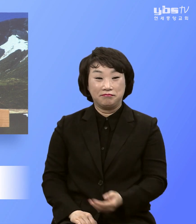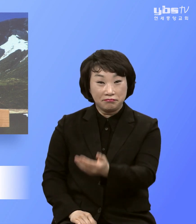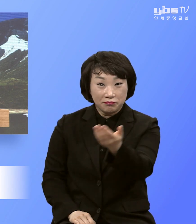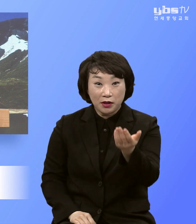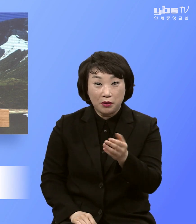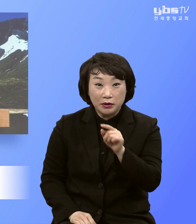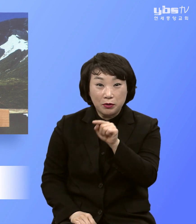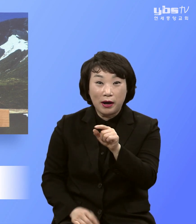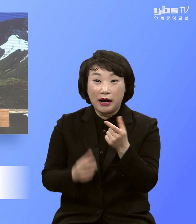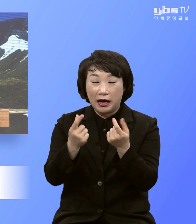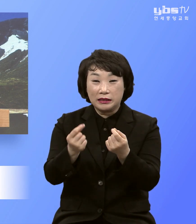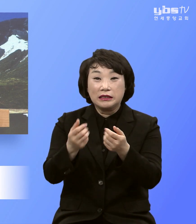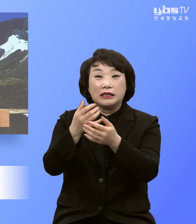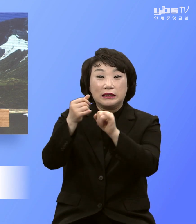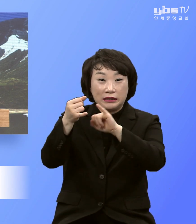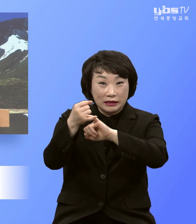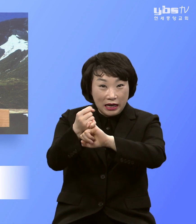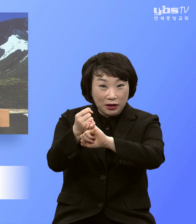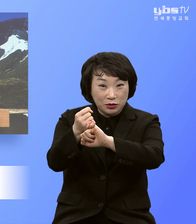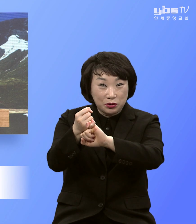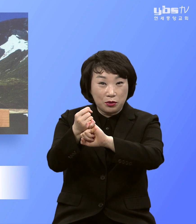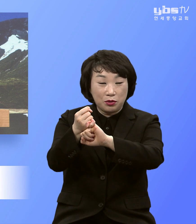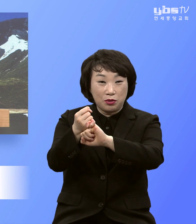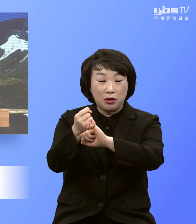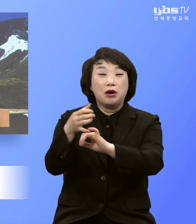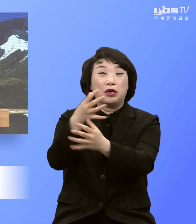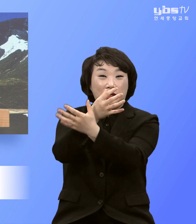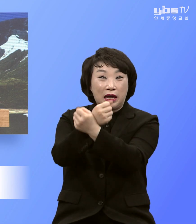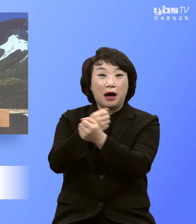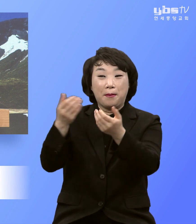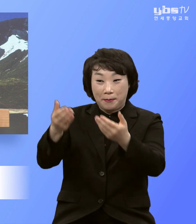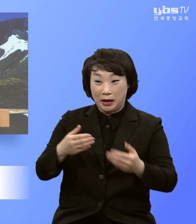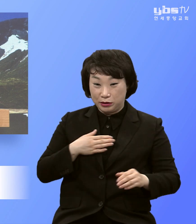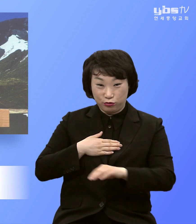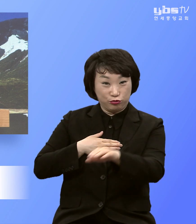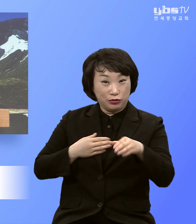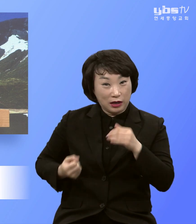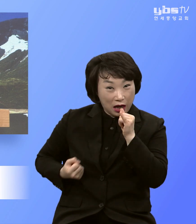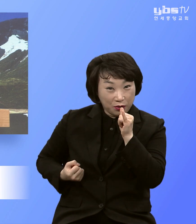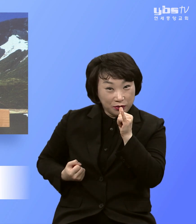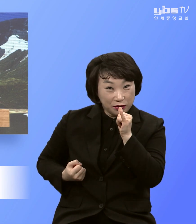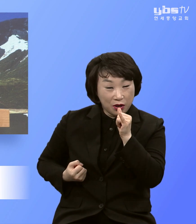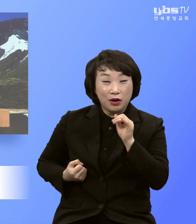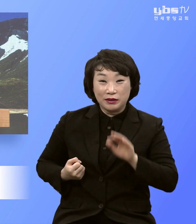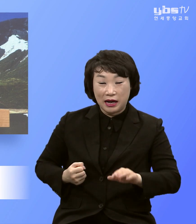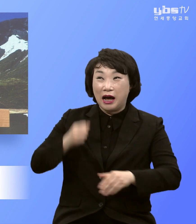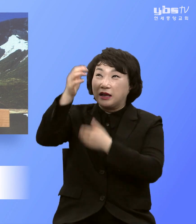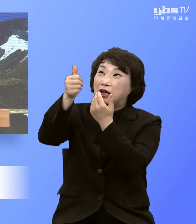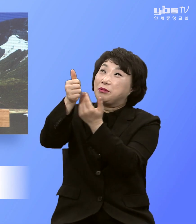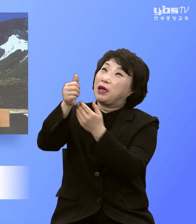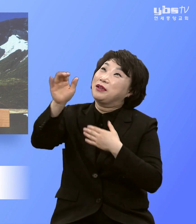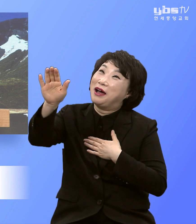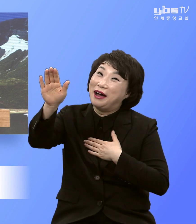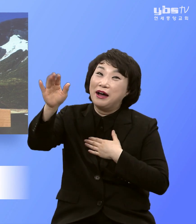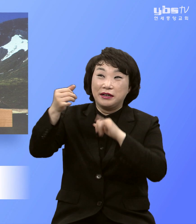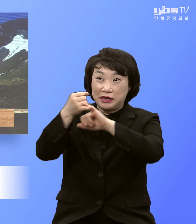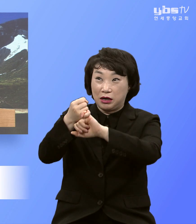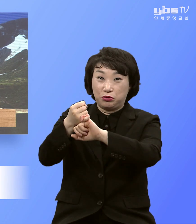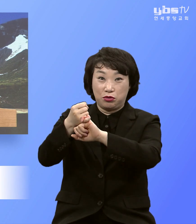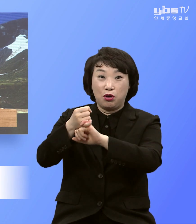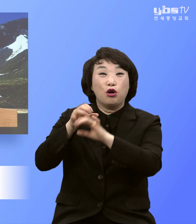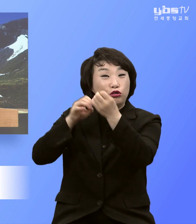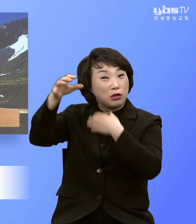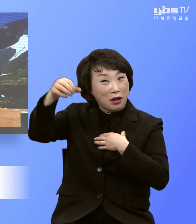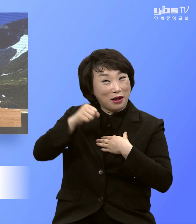그래서 이와 같은 약속을 계약으로 받은 자는 하나님께 반드시 약속을